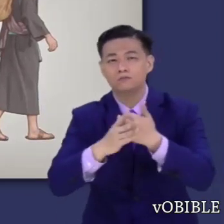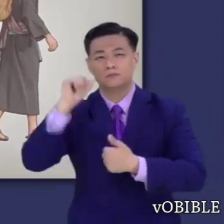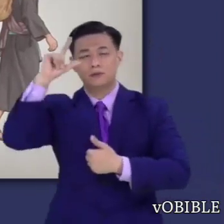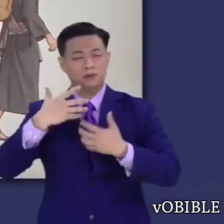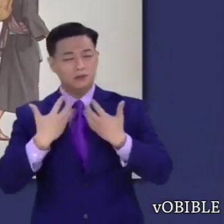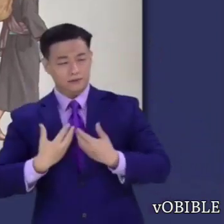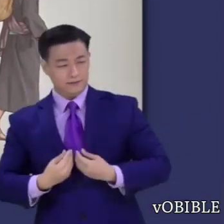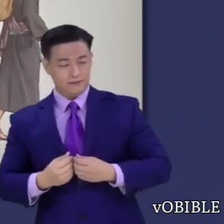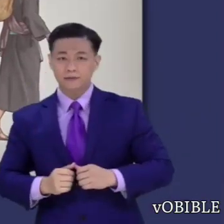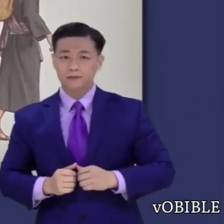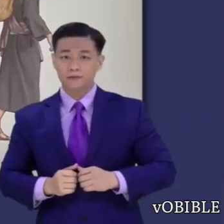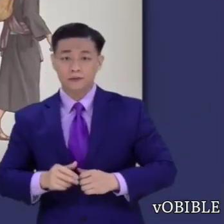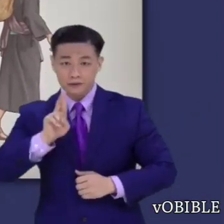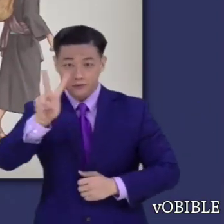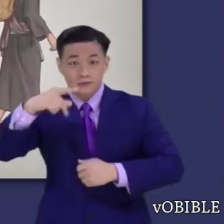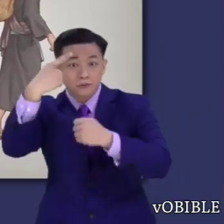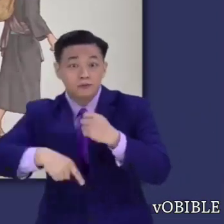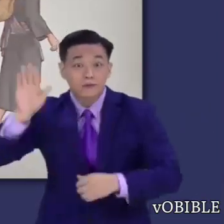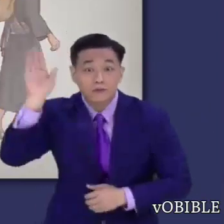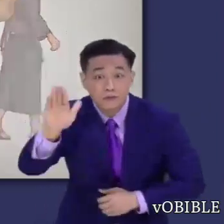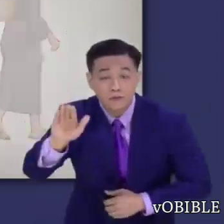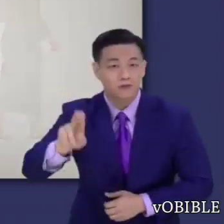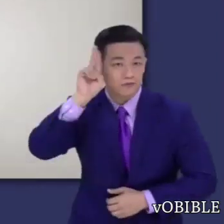突然离开他们，回耶路撒冷去